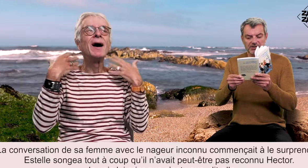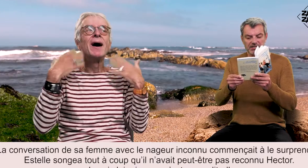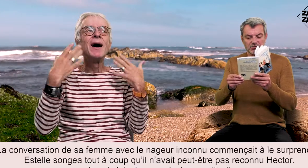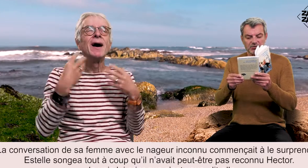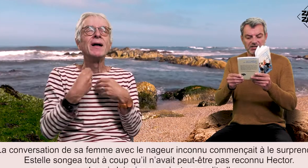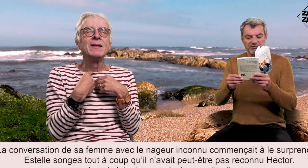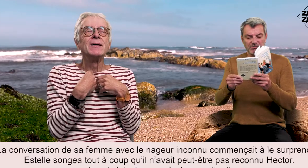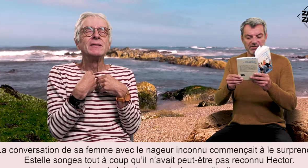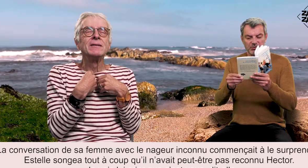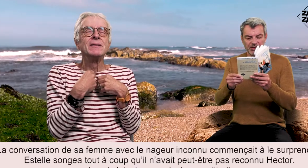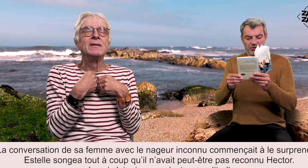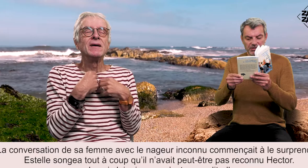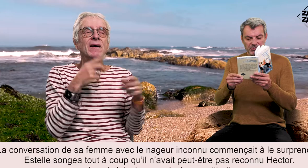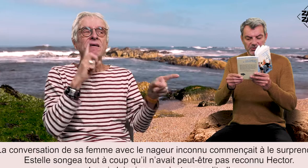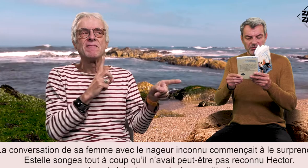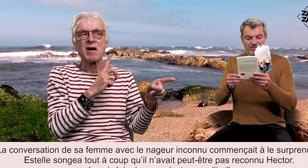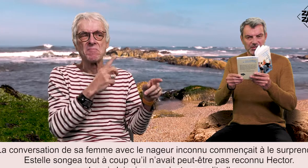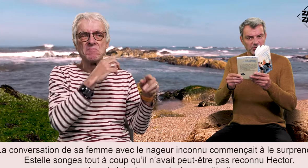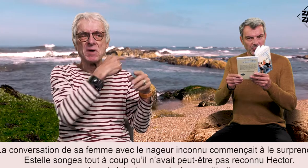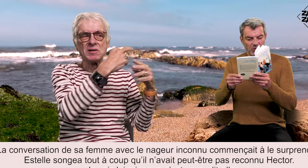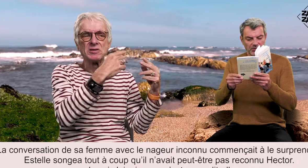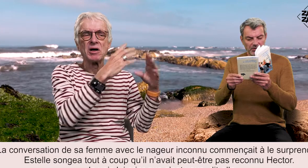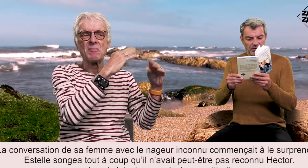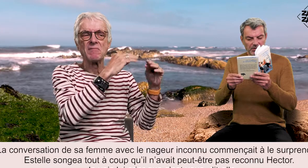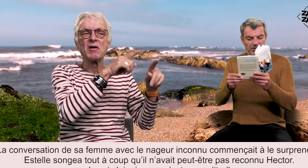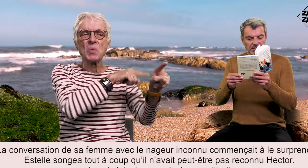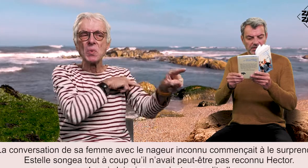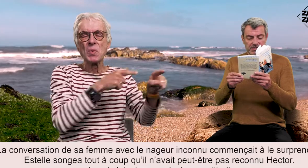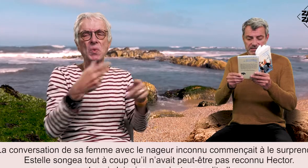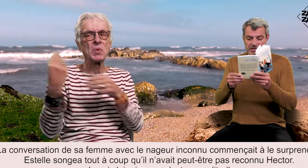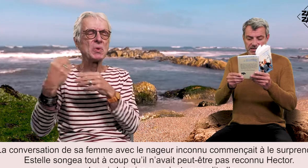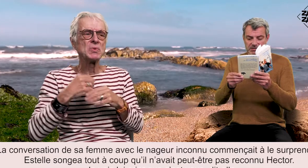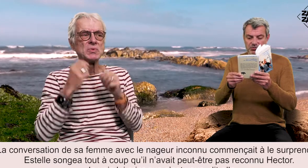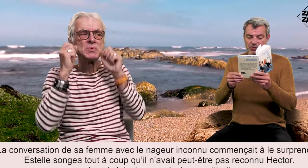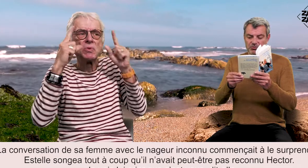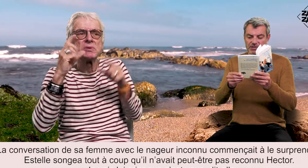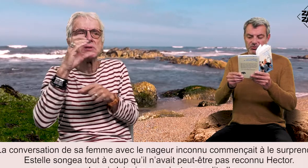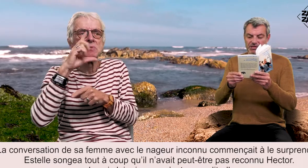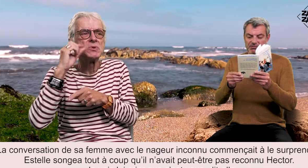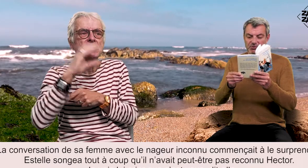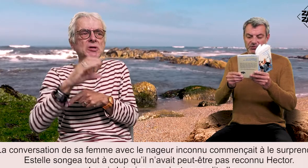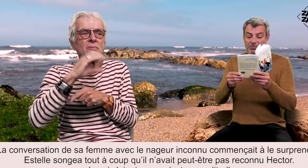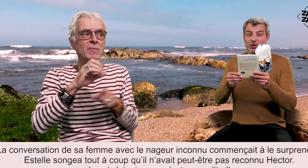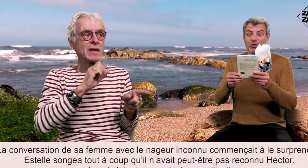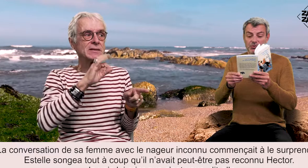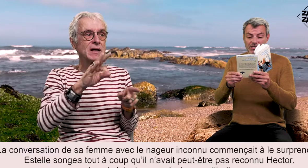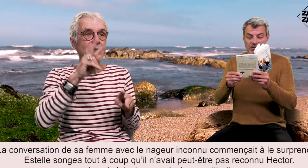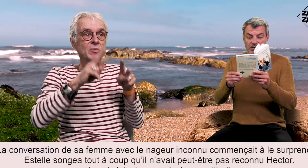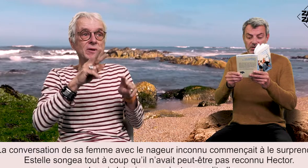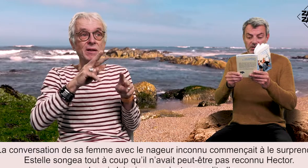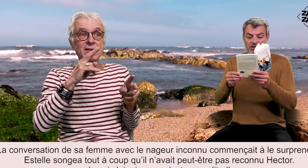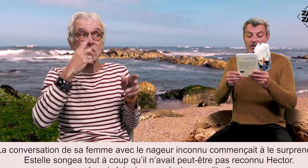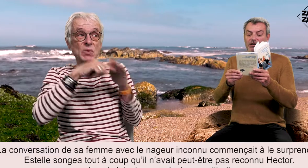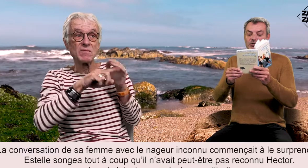La conversation de sa femme avec le nageur inconnu commençait à le surprendre. Estelle songea tout à coup qu'il n'avait peut-être pas reconnu